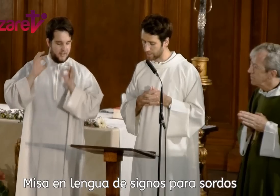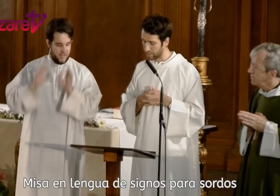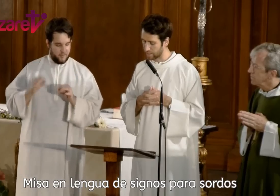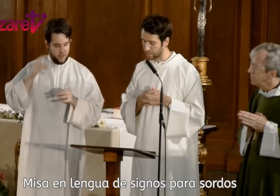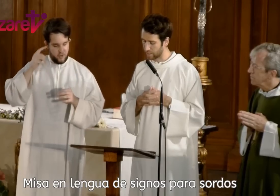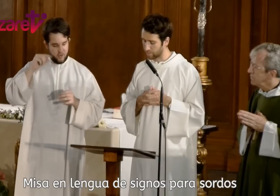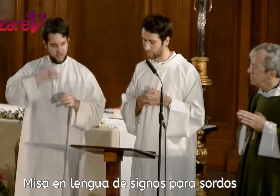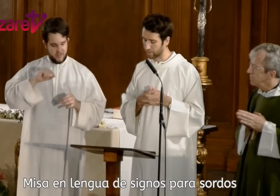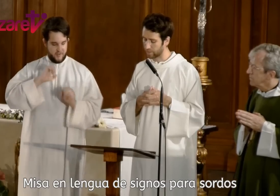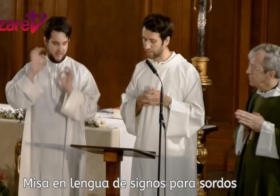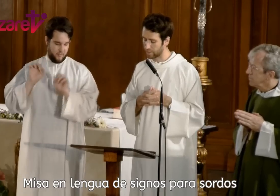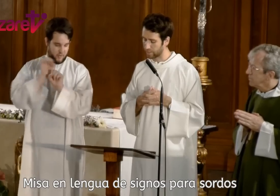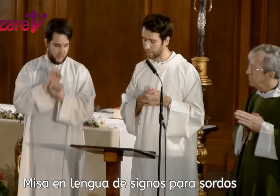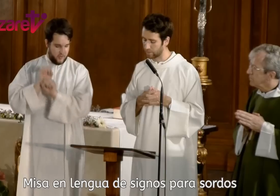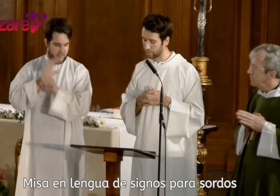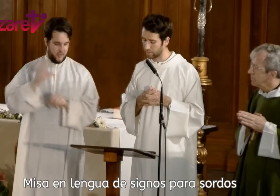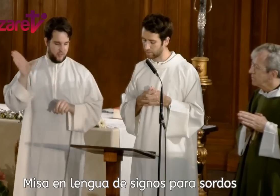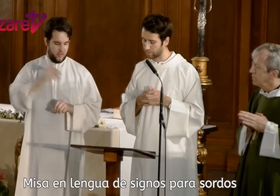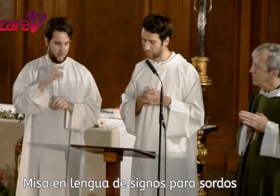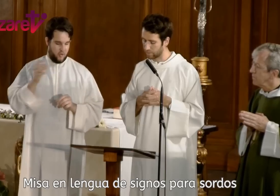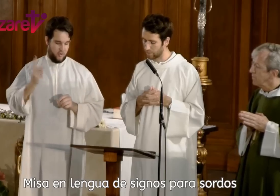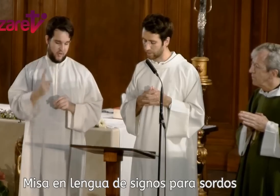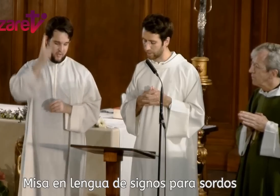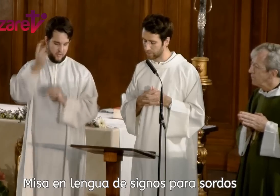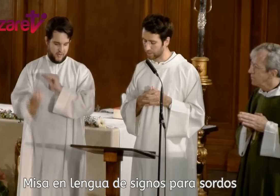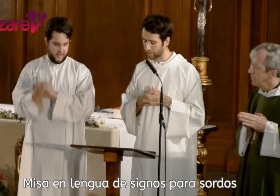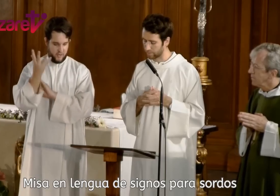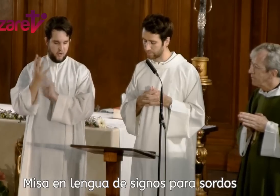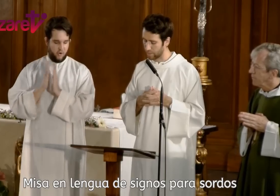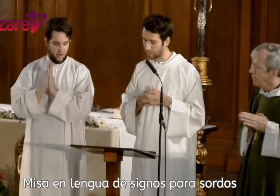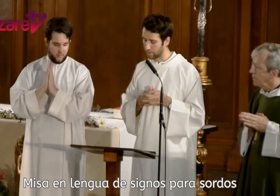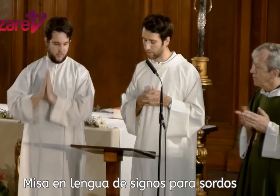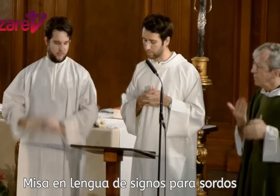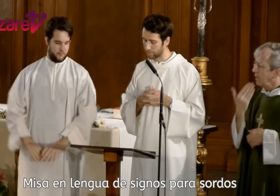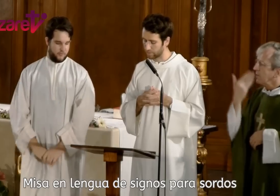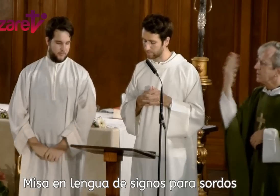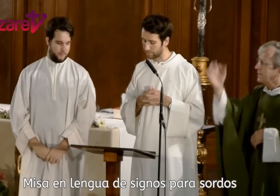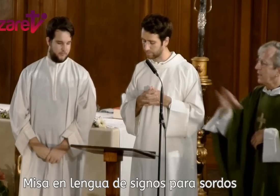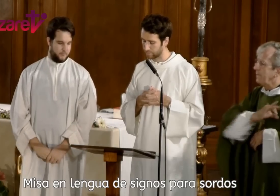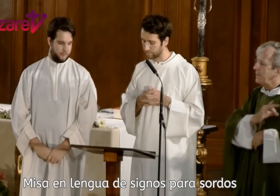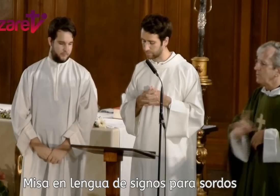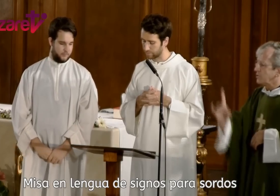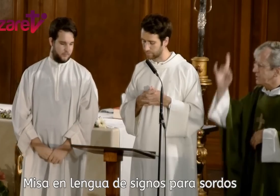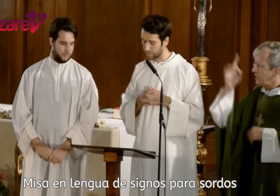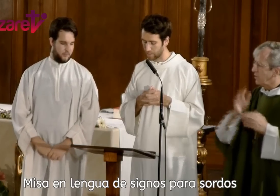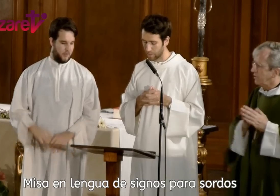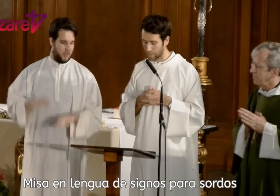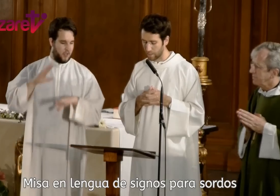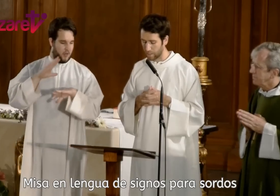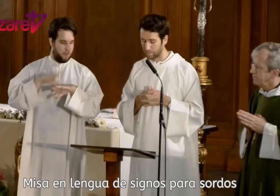conscientes de ser protectores de todo lo que Dios creó. Oremos. Te lo pedimos, Señor. Por